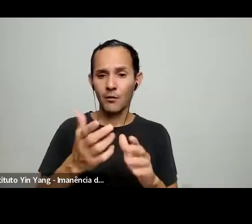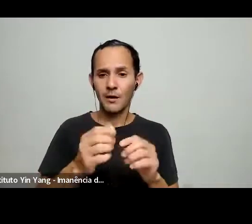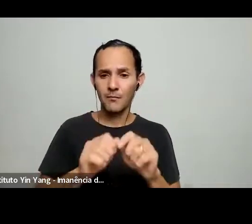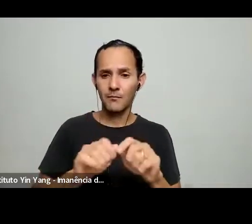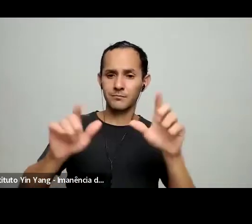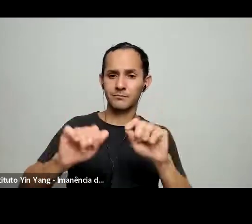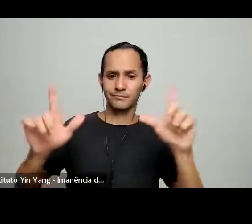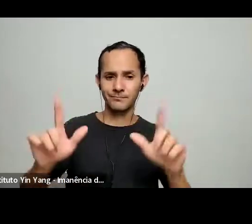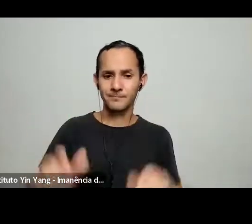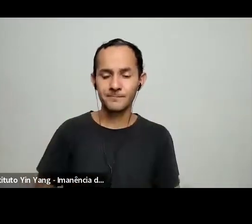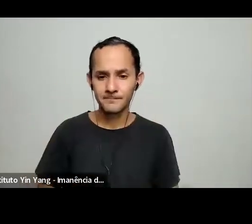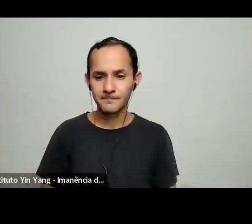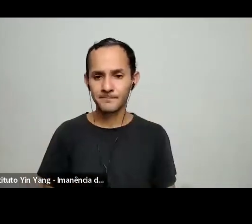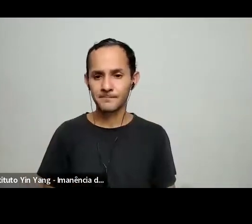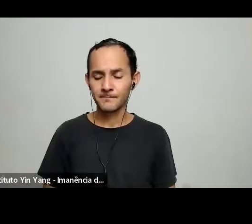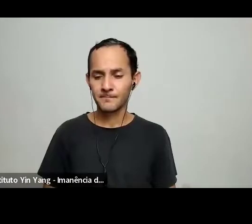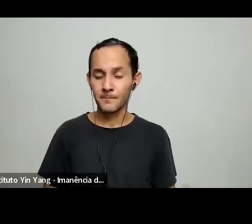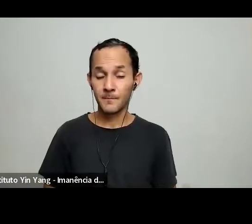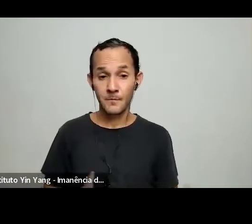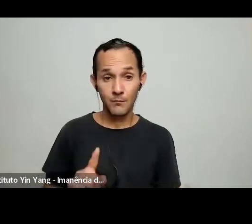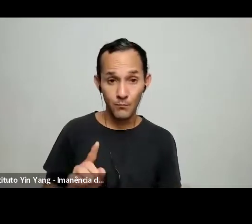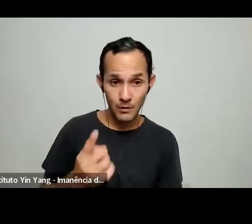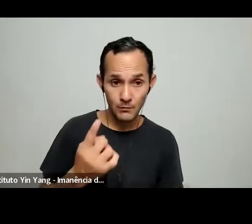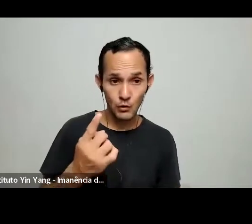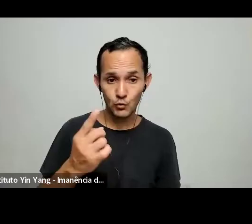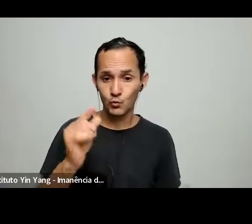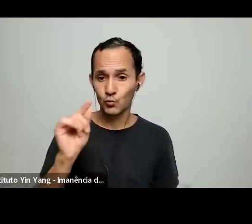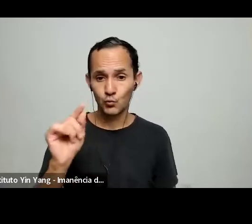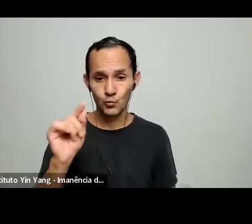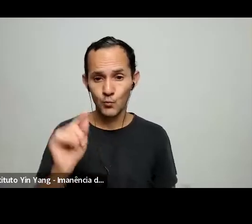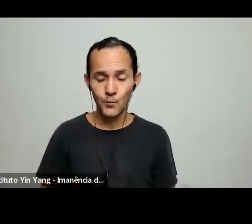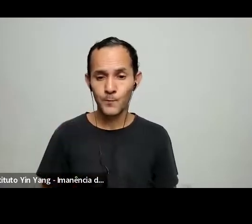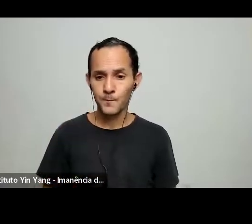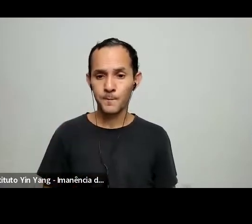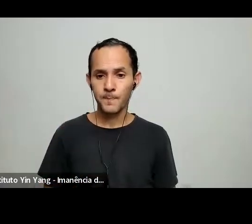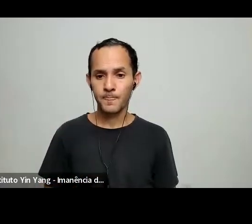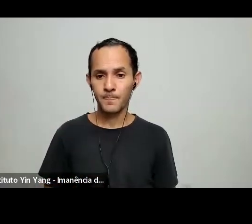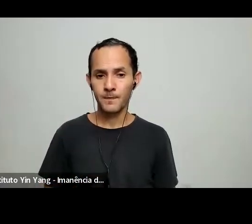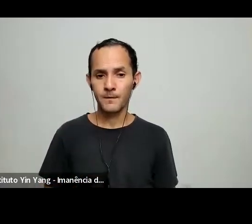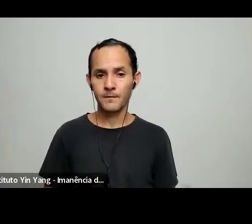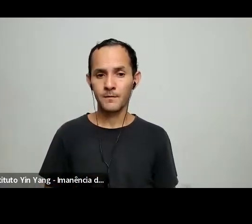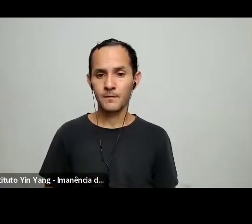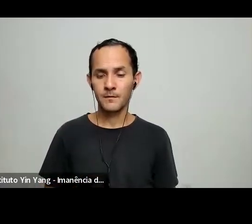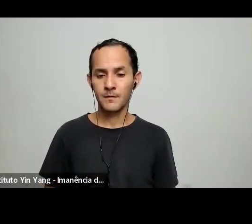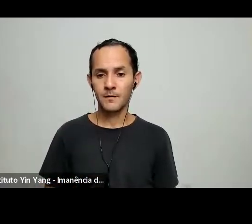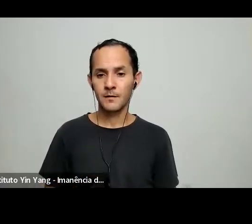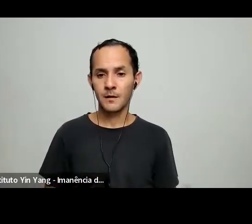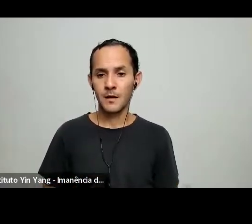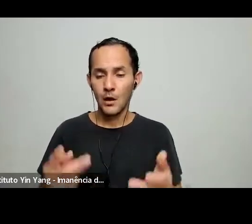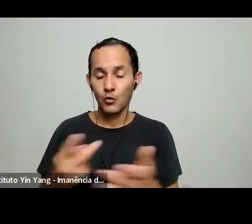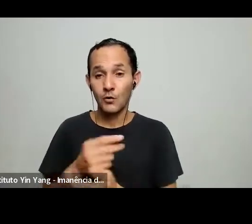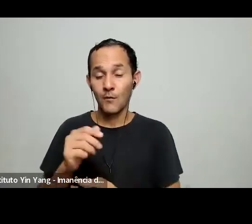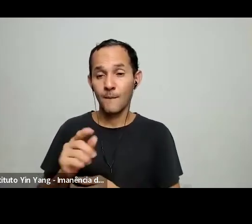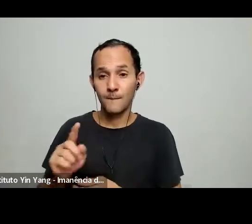coisas, né? Então, primeiro que a gente teve uma primeira estratégia